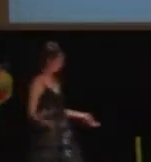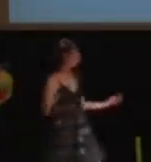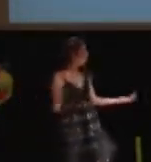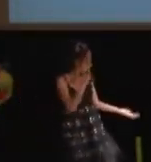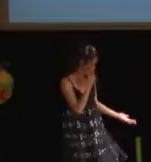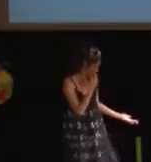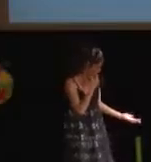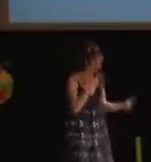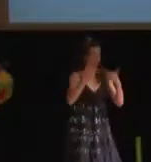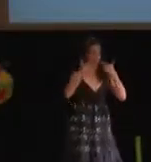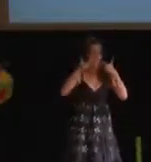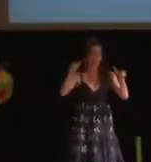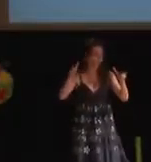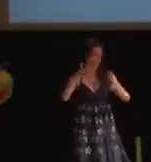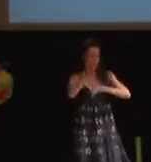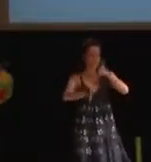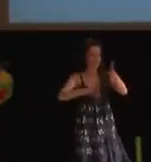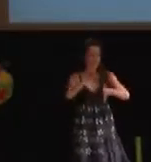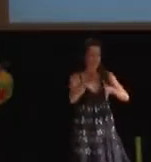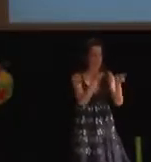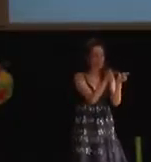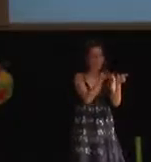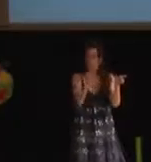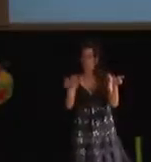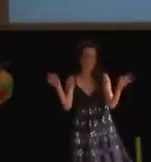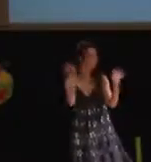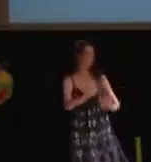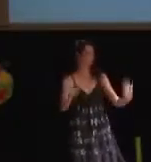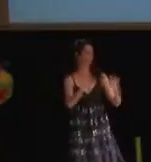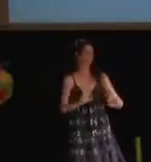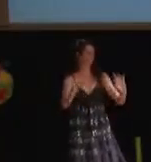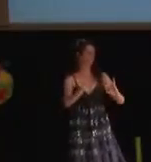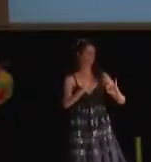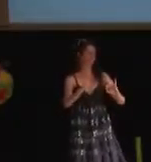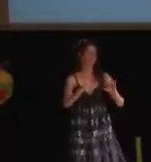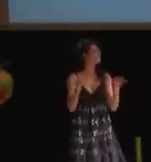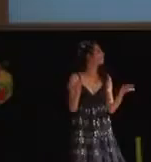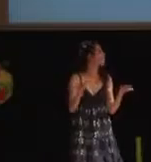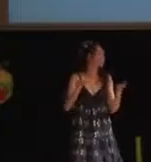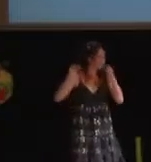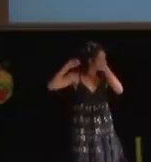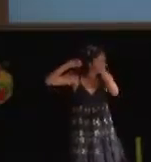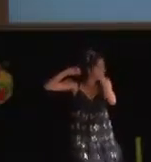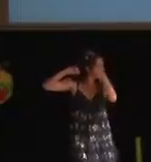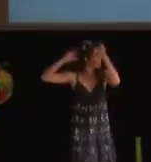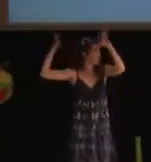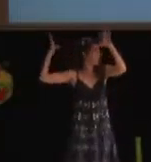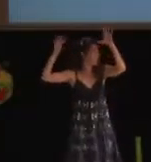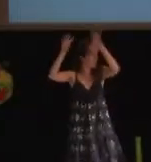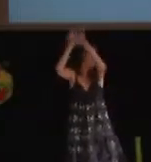Tu vois, la langue des signes, c'est comme un voyage au pays des mots colorés d'images qu'on voit dans sa